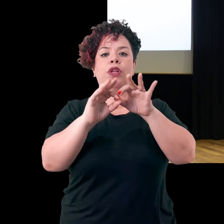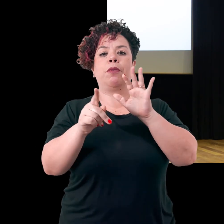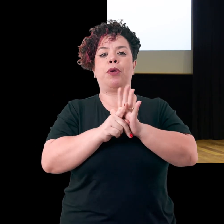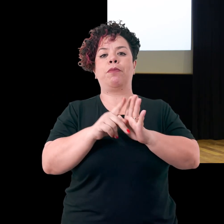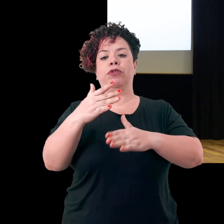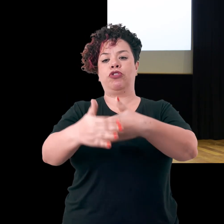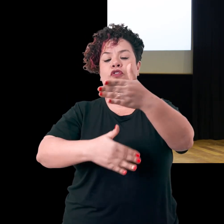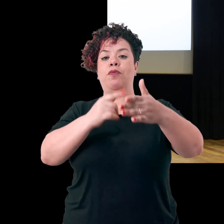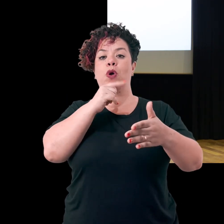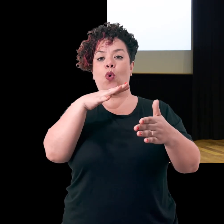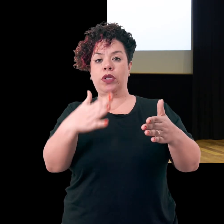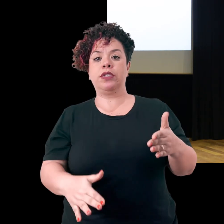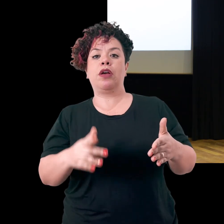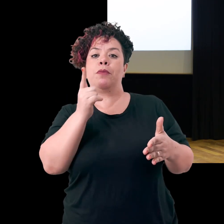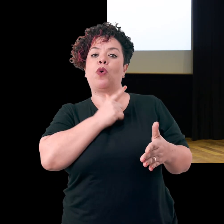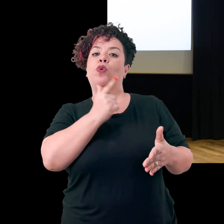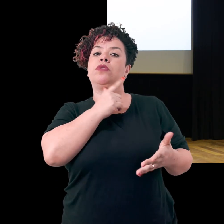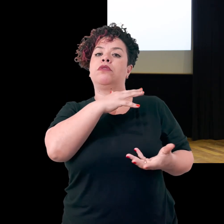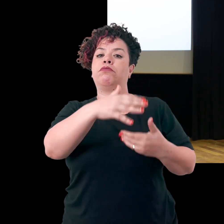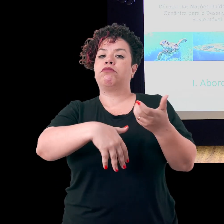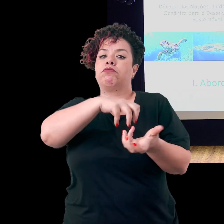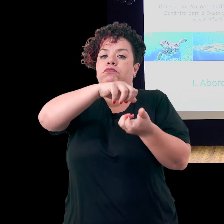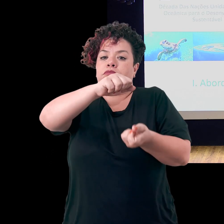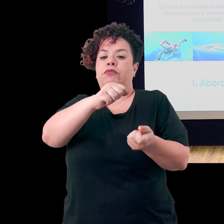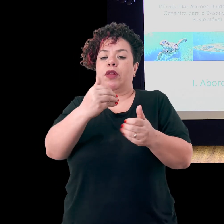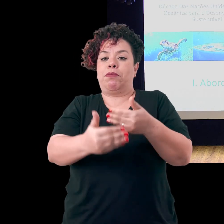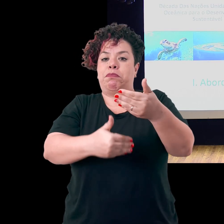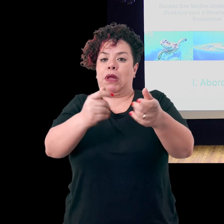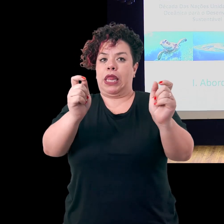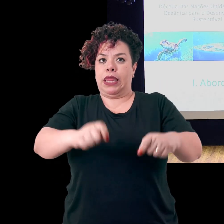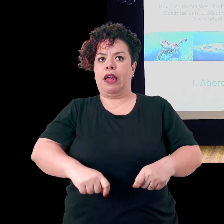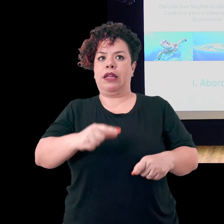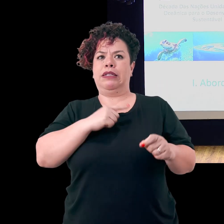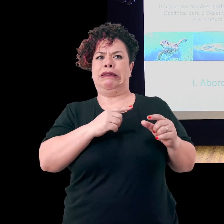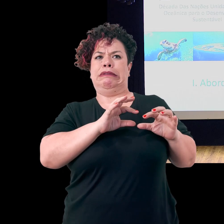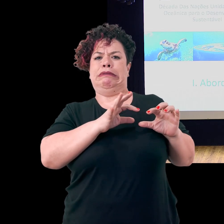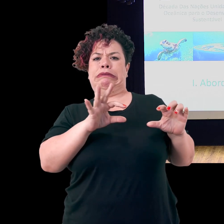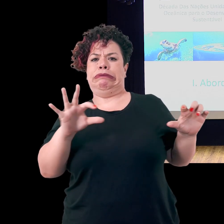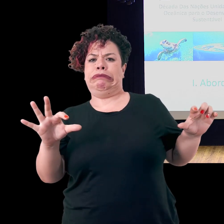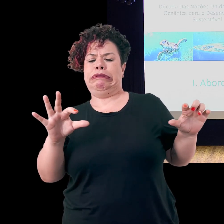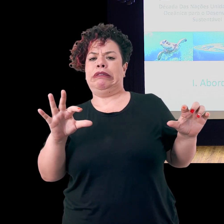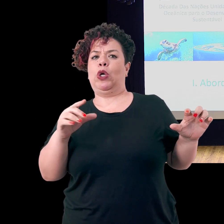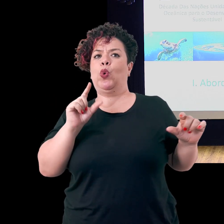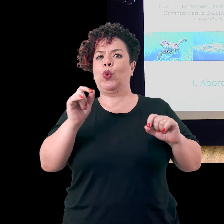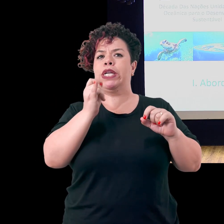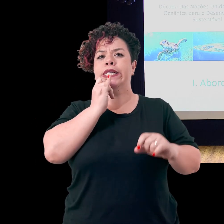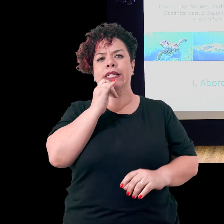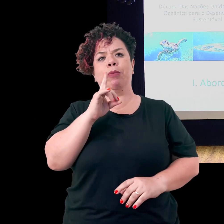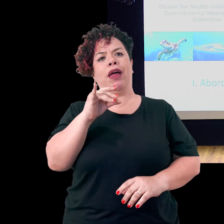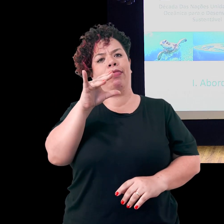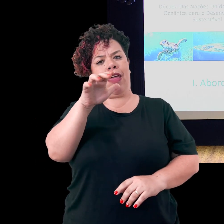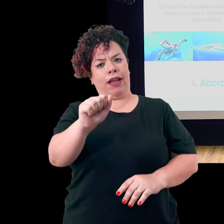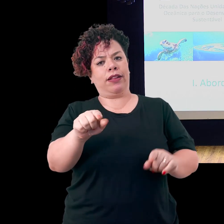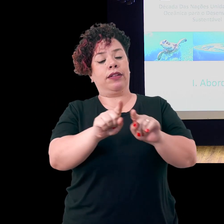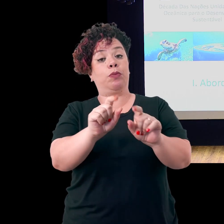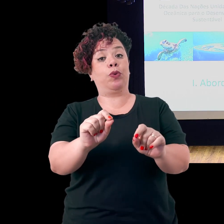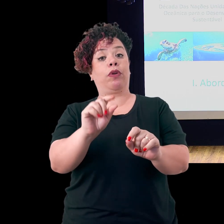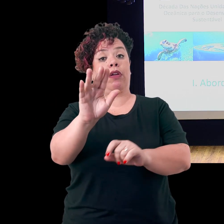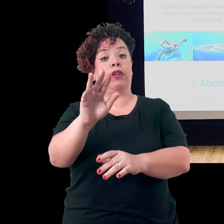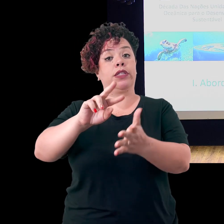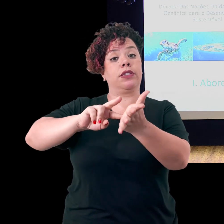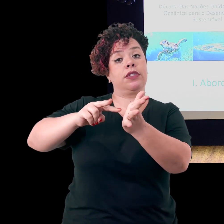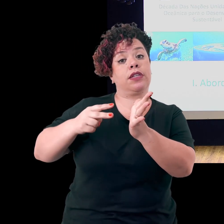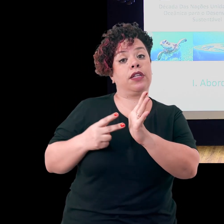Desenvolvimento Sustentável. Tem 3 coisas importantes nesse nome comprido. Primeiro, que é a década das Nações Unidas.